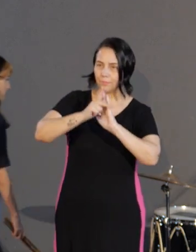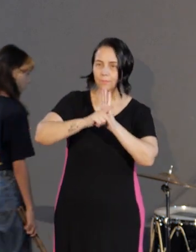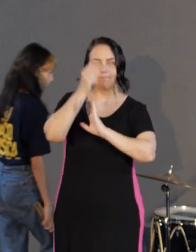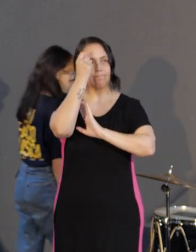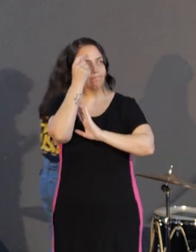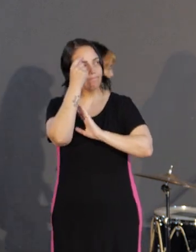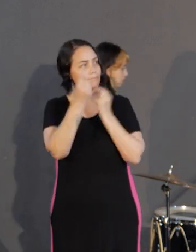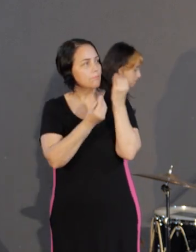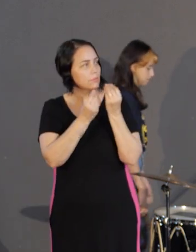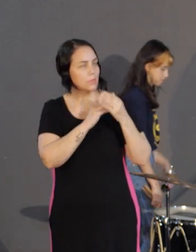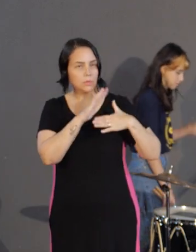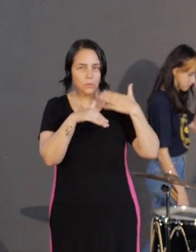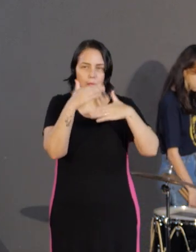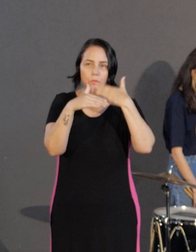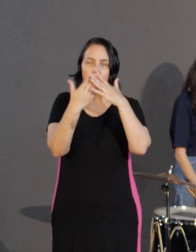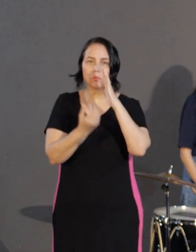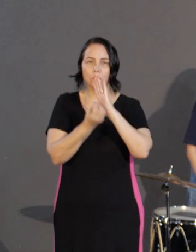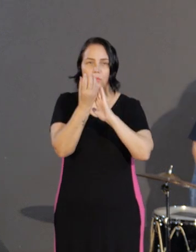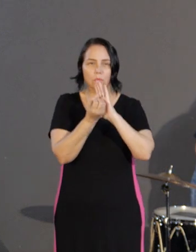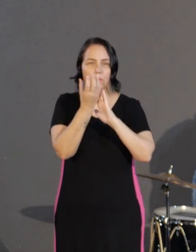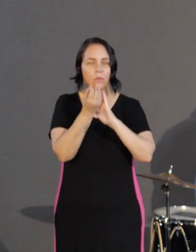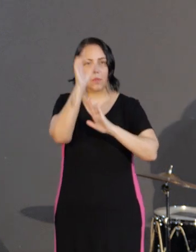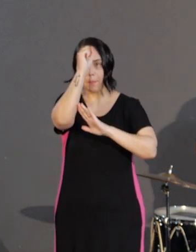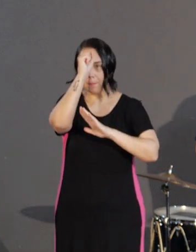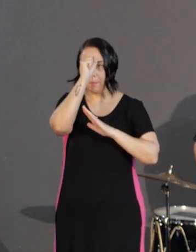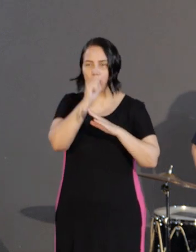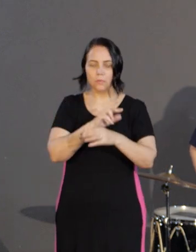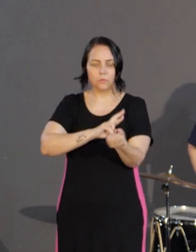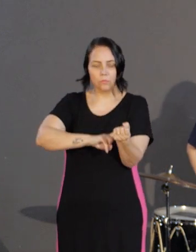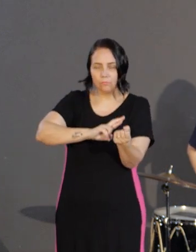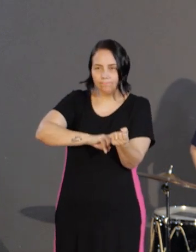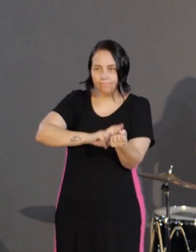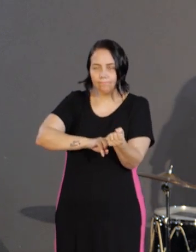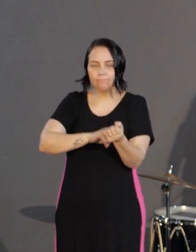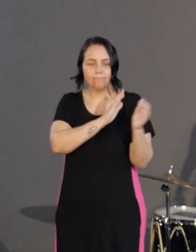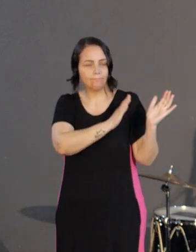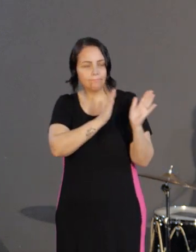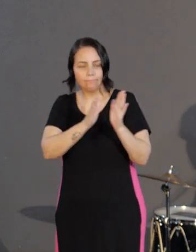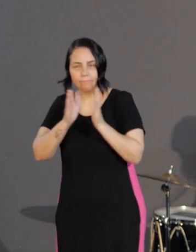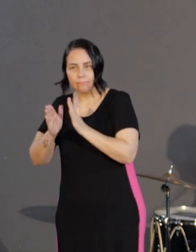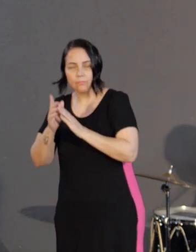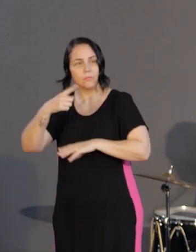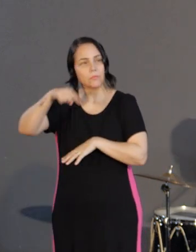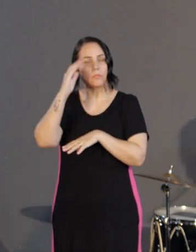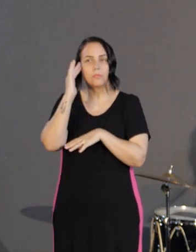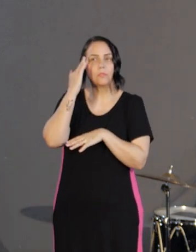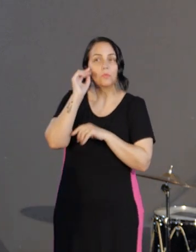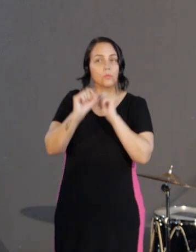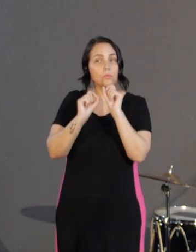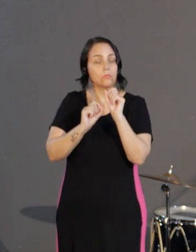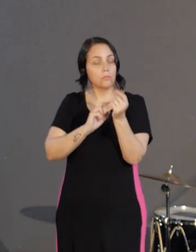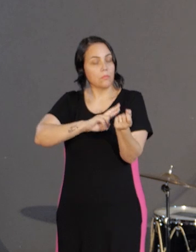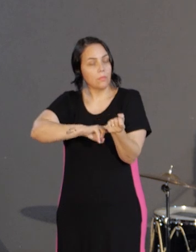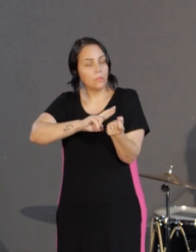Pensando que a gente vai desenvolvendo, a gente vai criando, vai aprendendo o que são rudimentos. E para quem não entende, não sabe o que é um